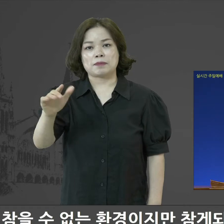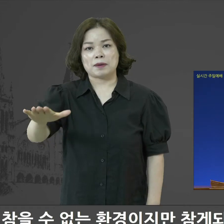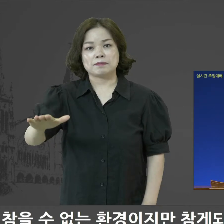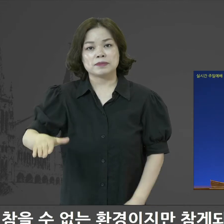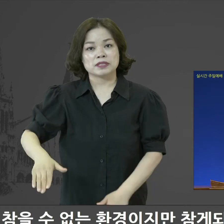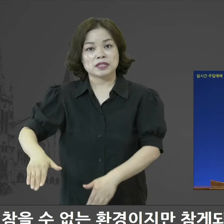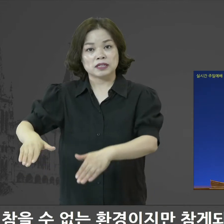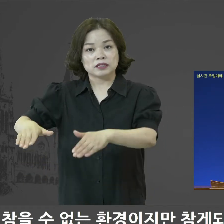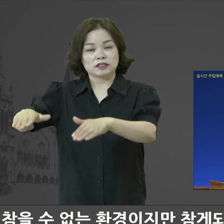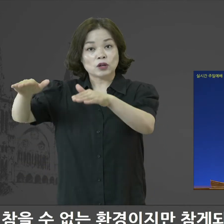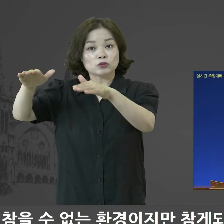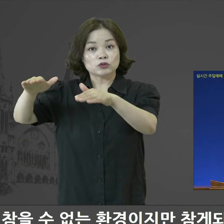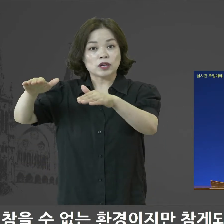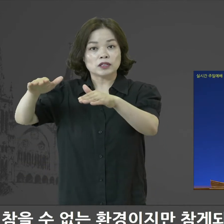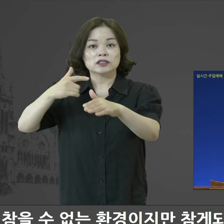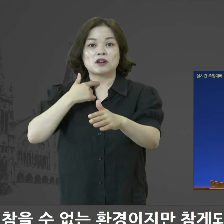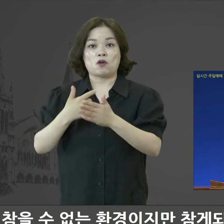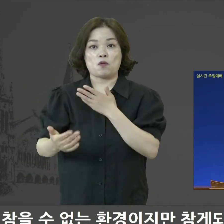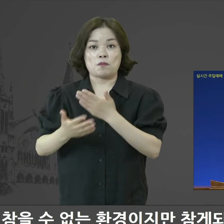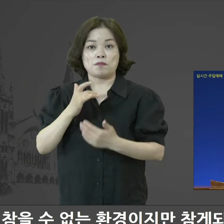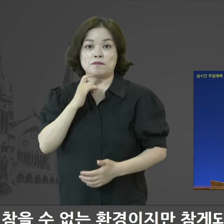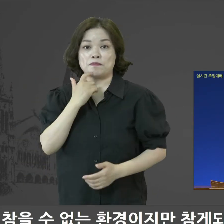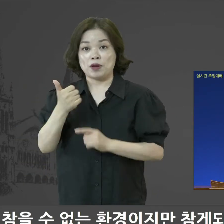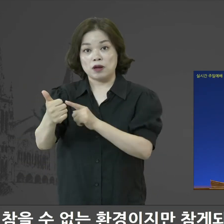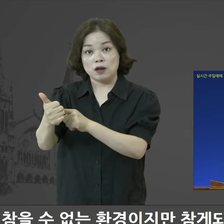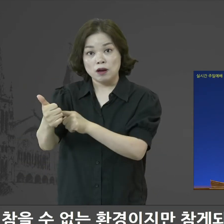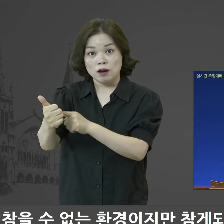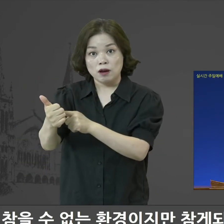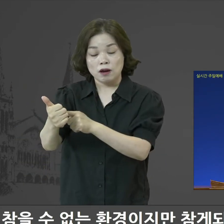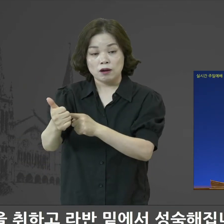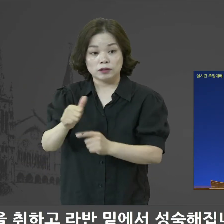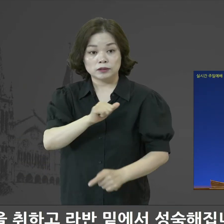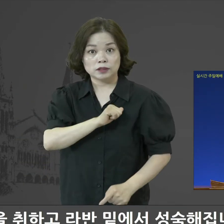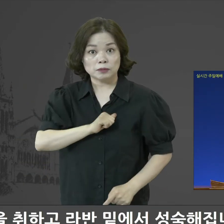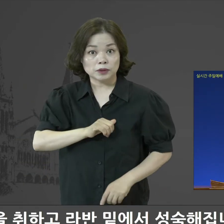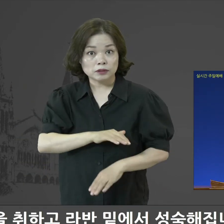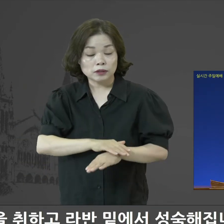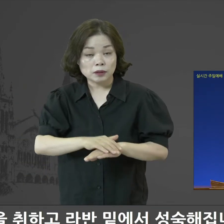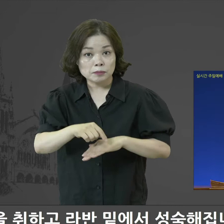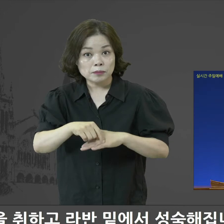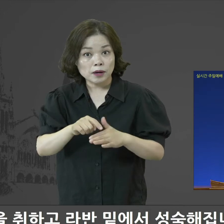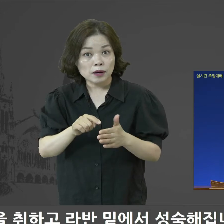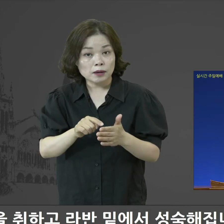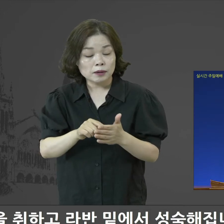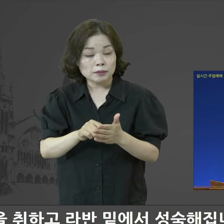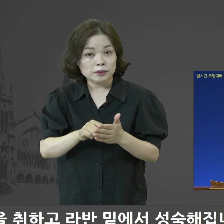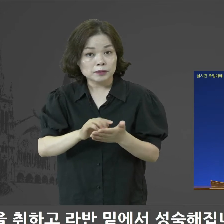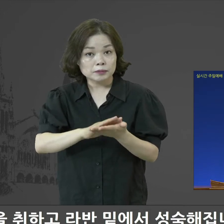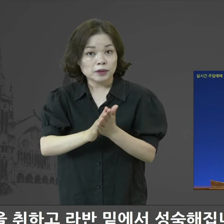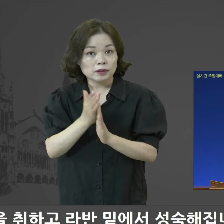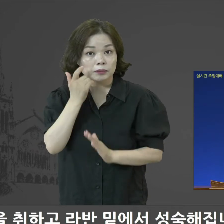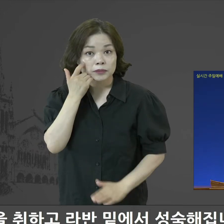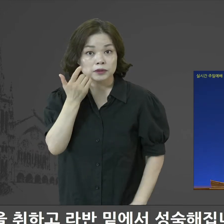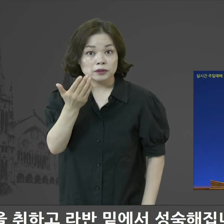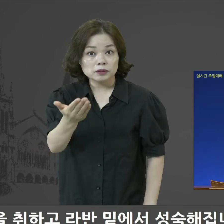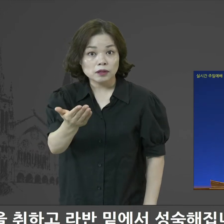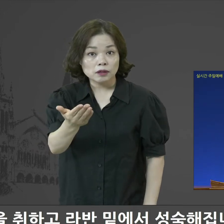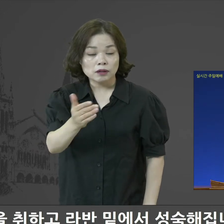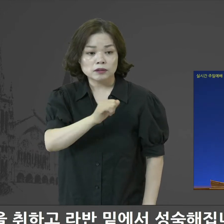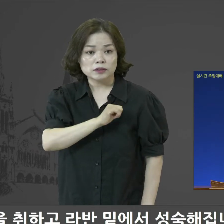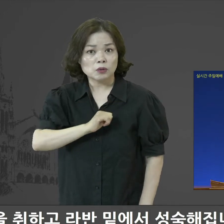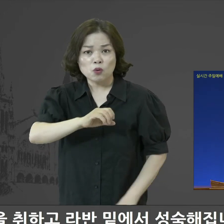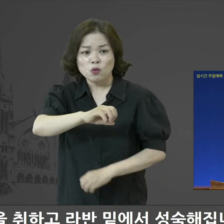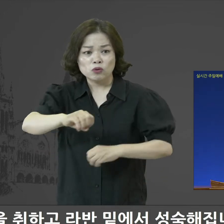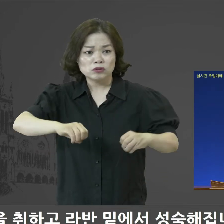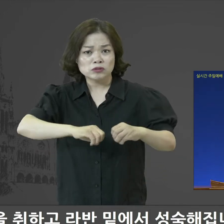성숙해지죠. 그런데 여러분, 참는 걸 잘한다고 마음이 가꾸어지는 건 아닙니다. 참으면서 오히려 마음이